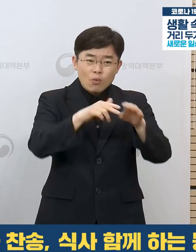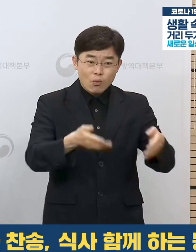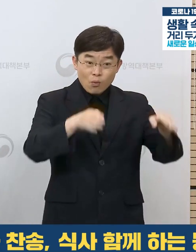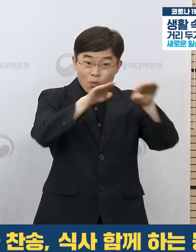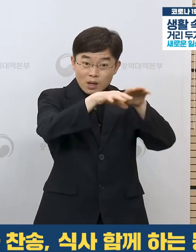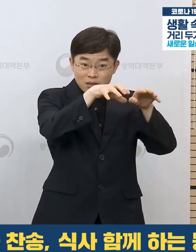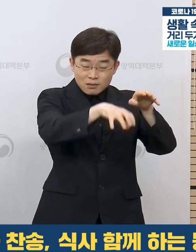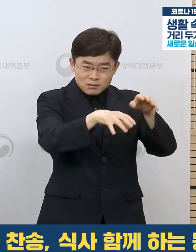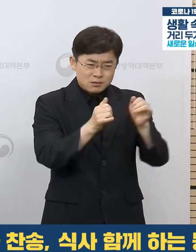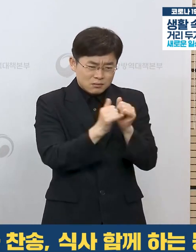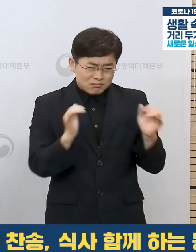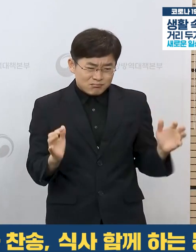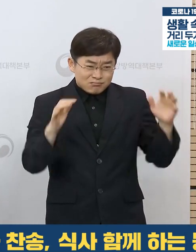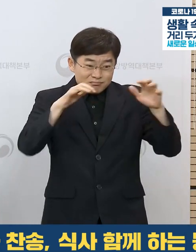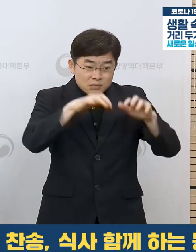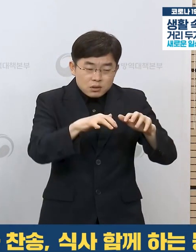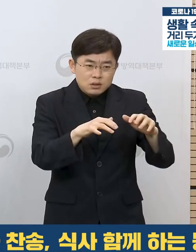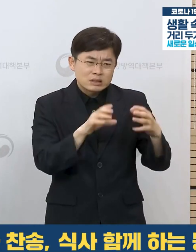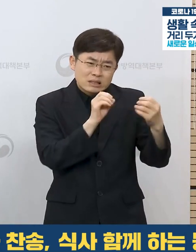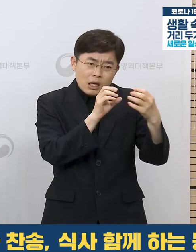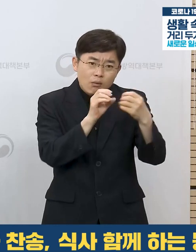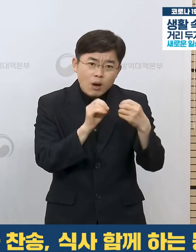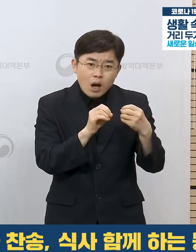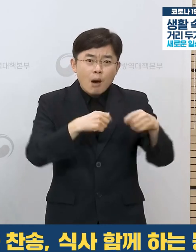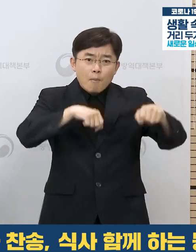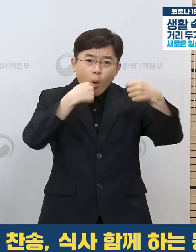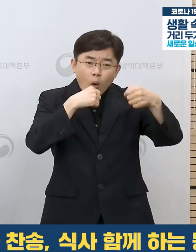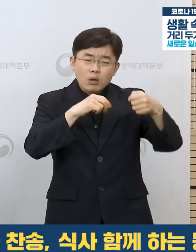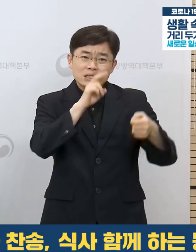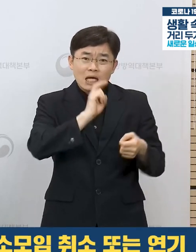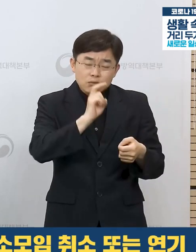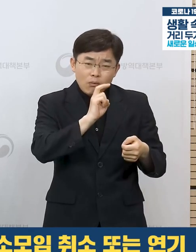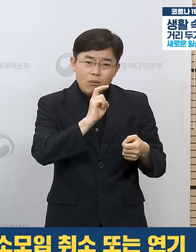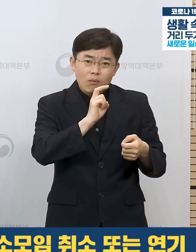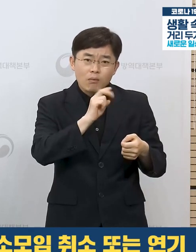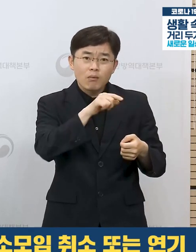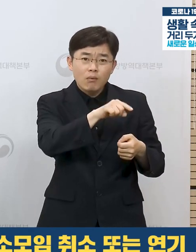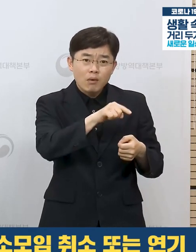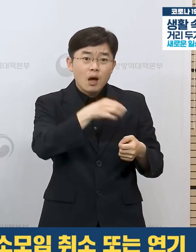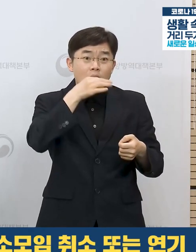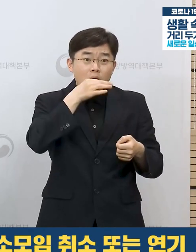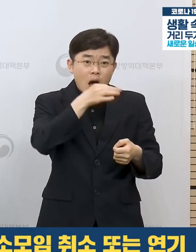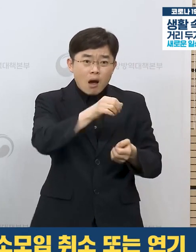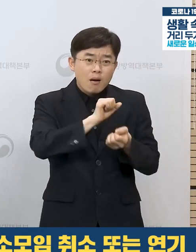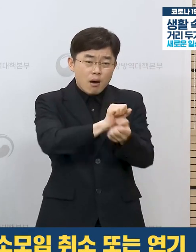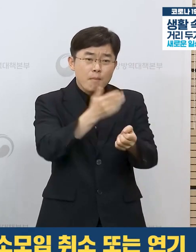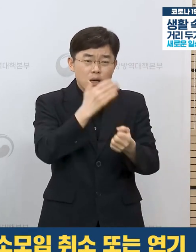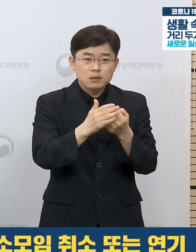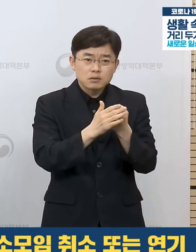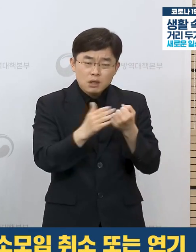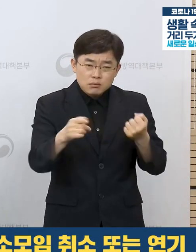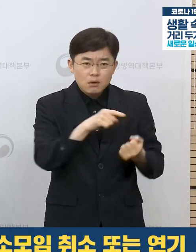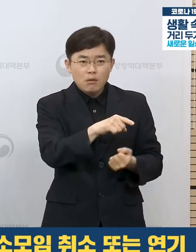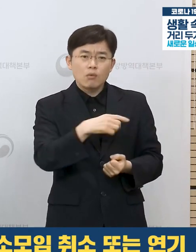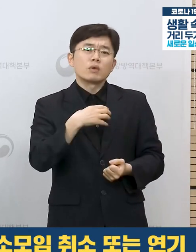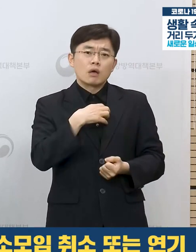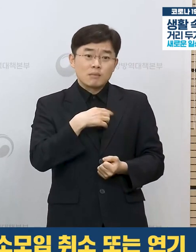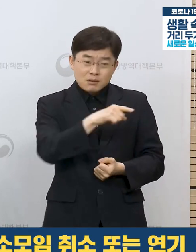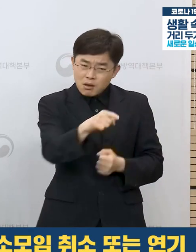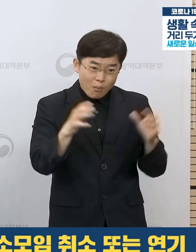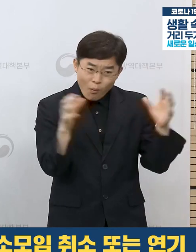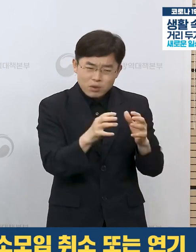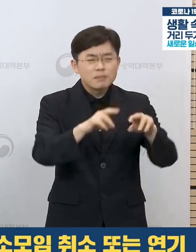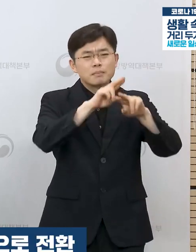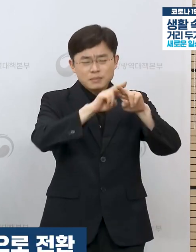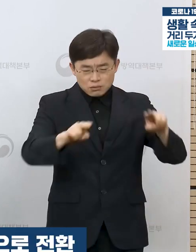경우는 밀집하여 대화나 찬송, 식사를 함께하는 등 비말로 인한 전파가 우려되는 소모임은 취소